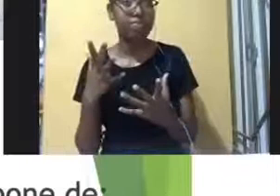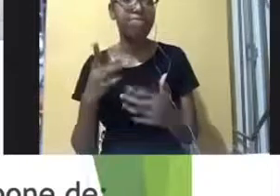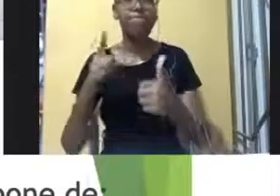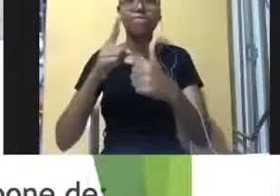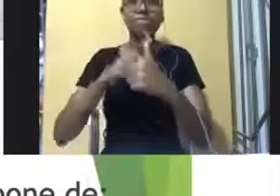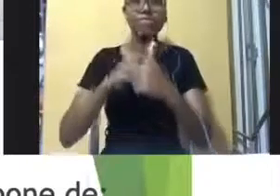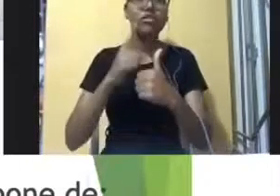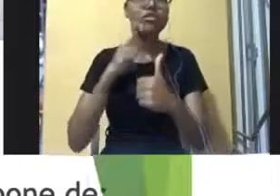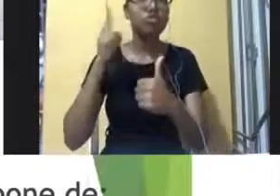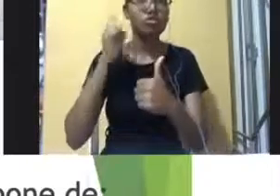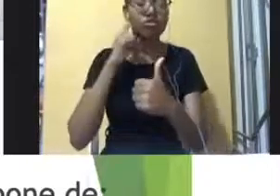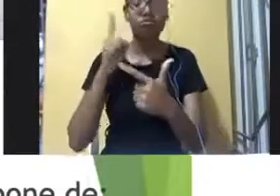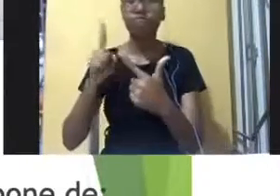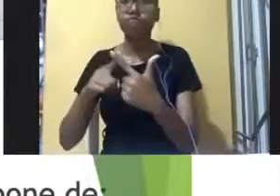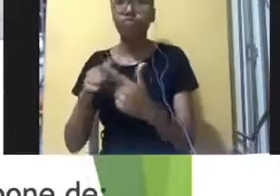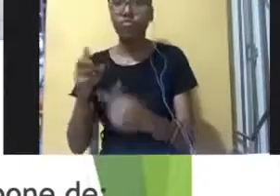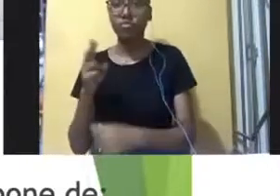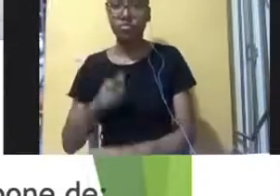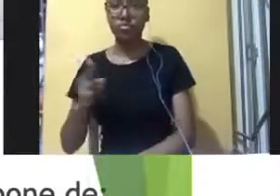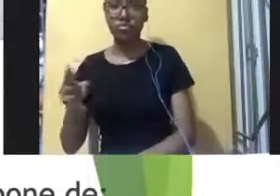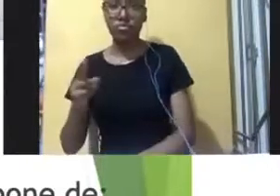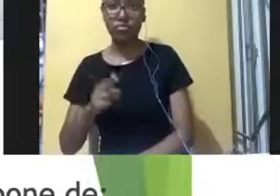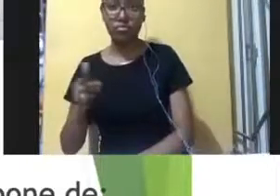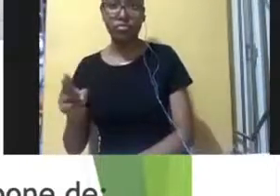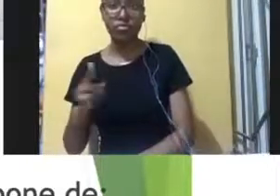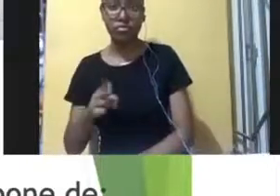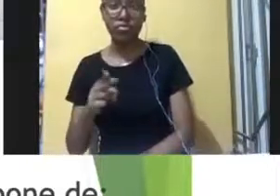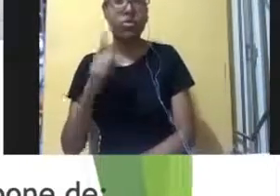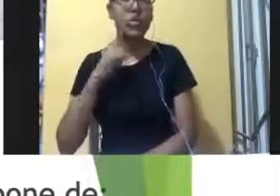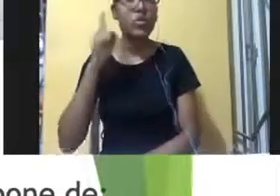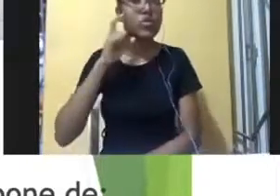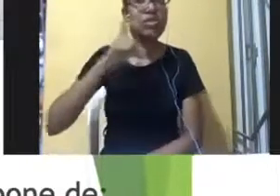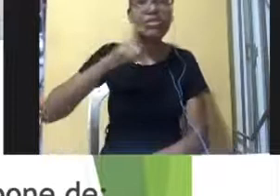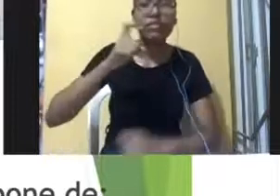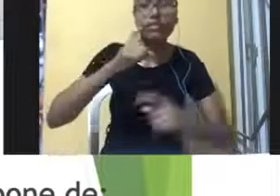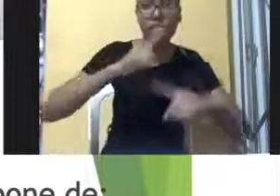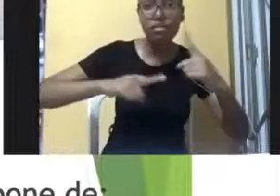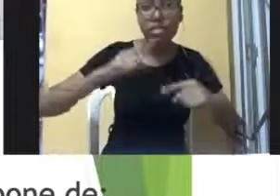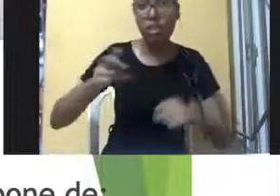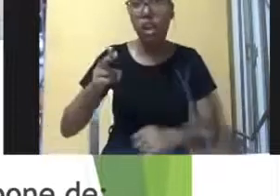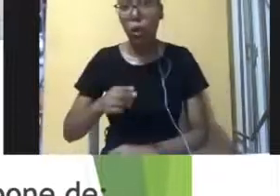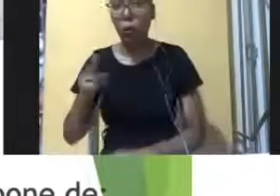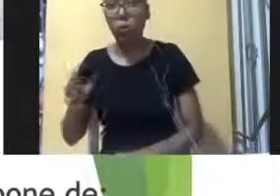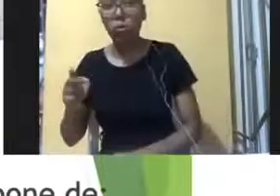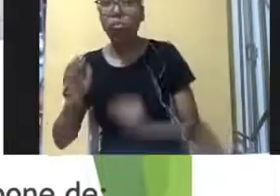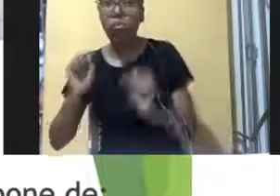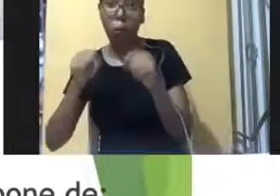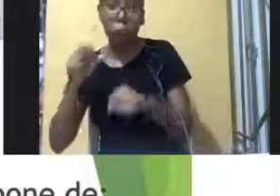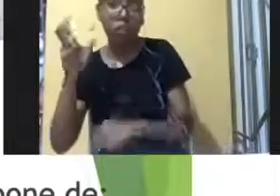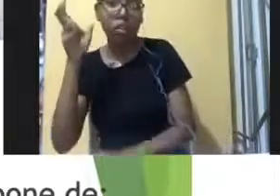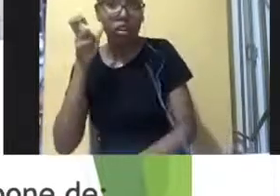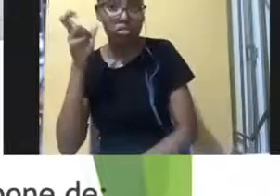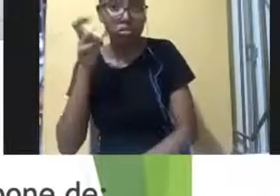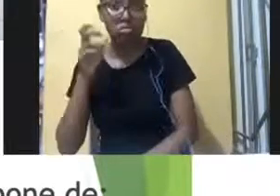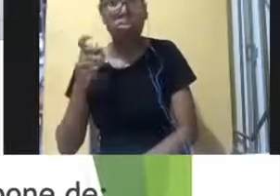probablemente de la comunicación en lengua de señas, y los hipoacústicos que tienen muchas veces restos auditivos y muchos, dependiendo de